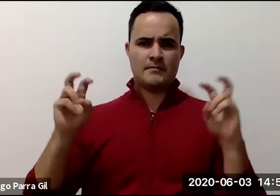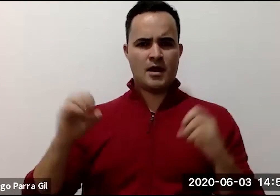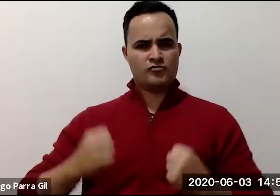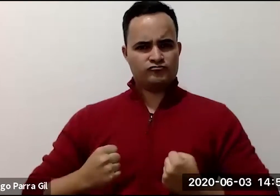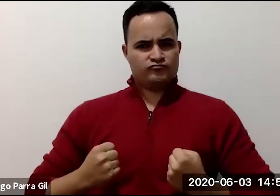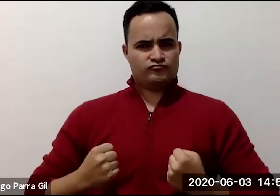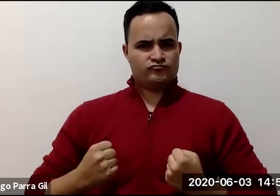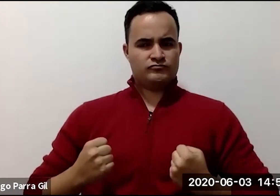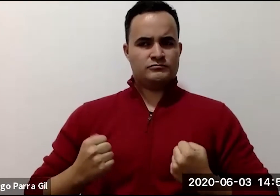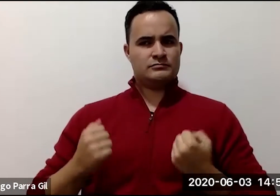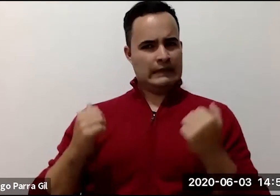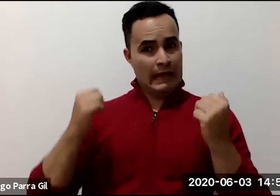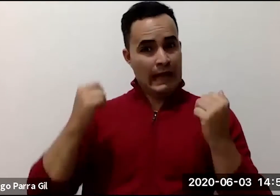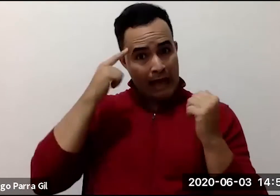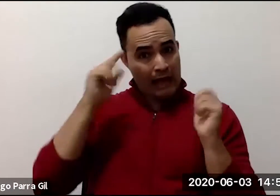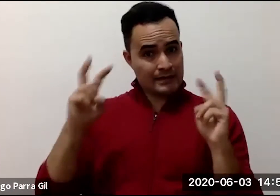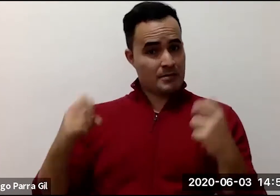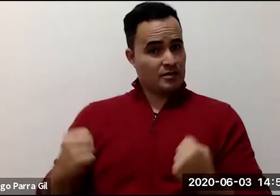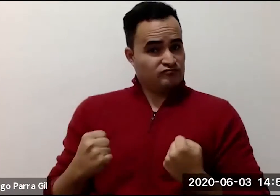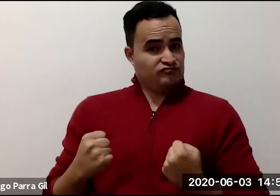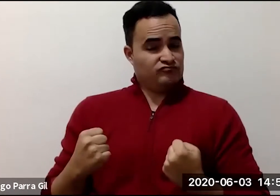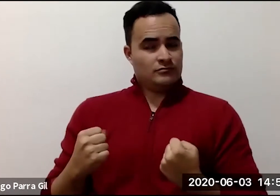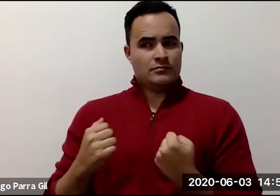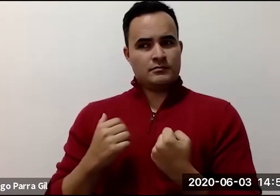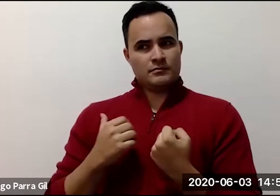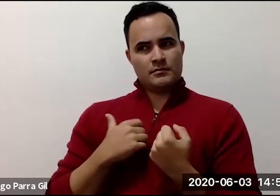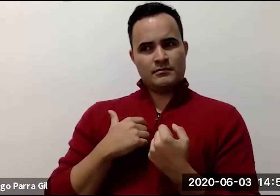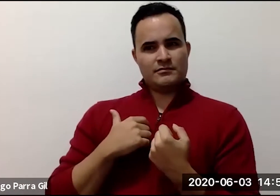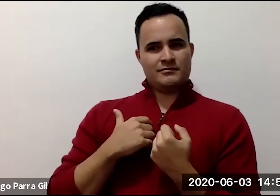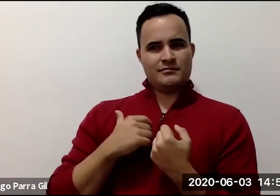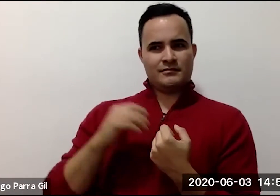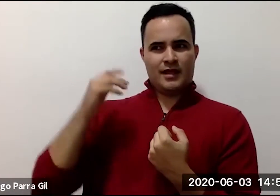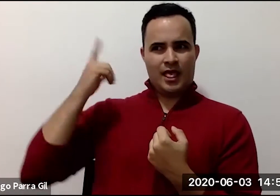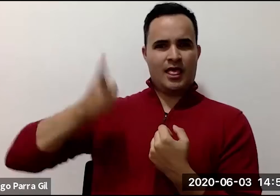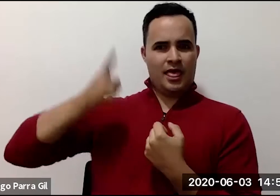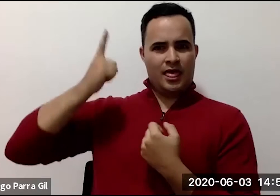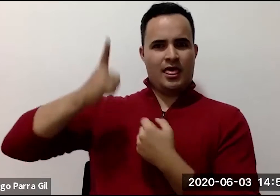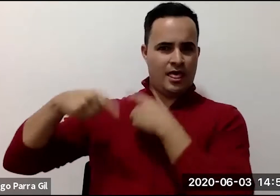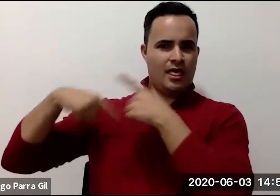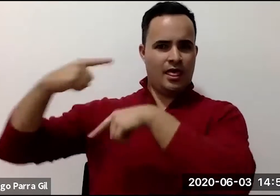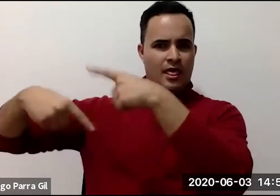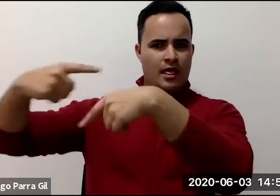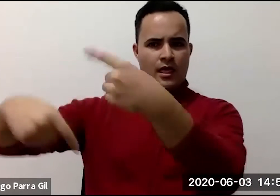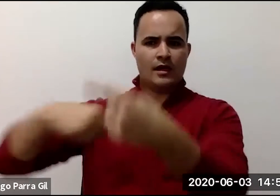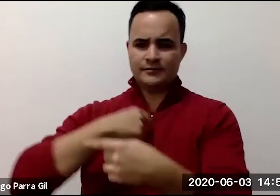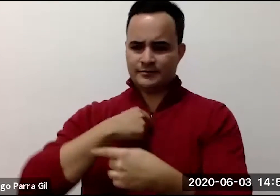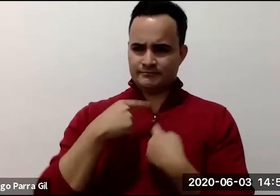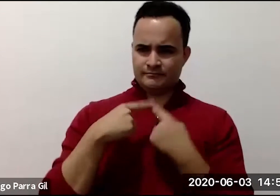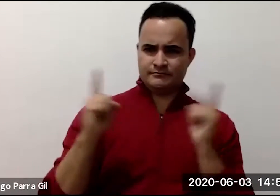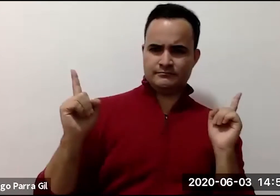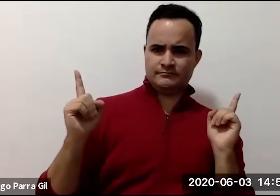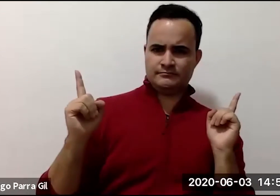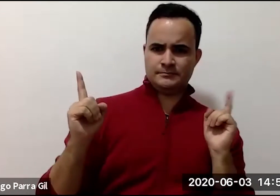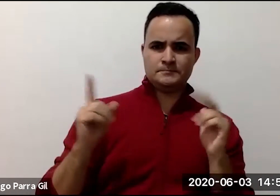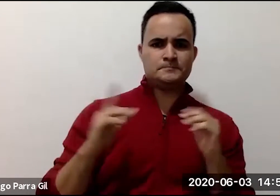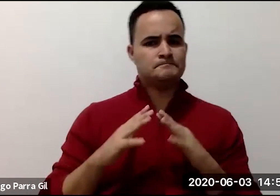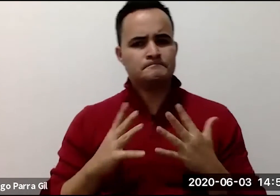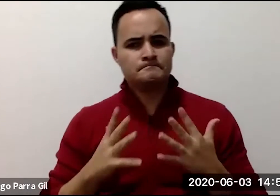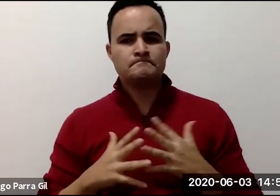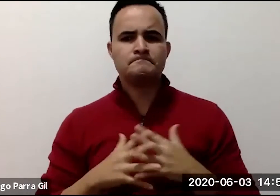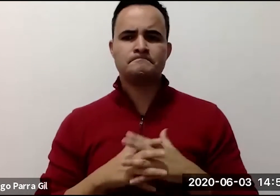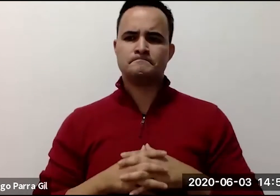muchos encontronazos a lo largo de esos años, ¿no? En la actualidad, haciendo como esa